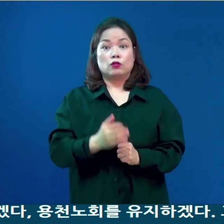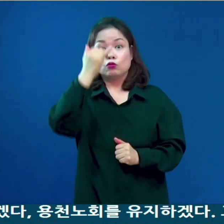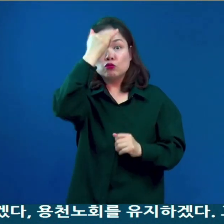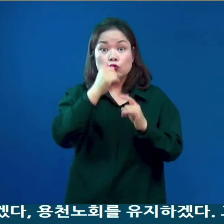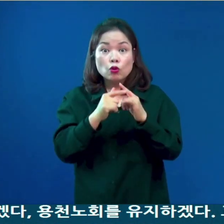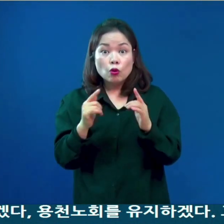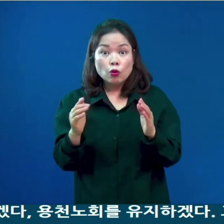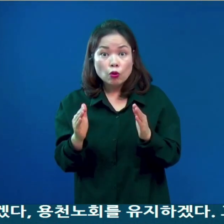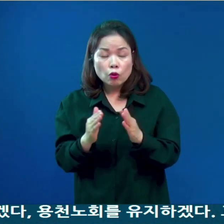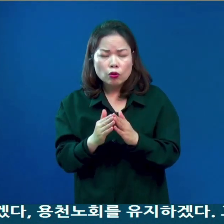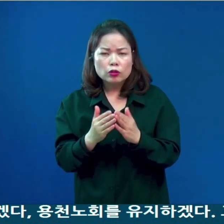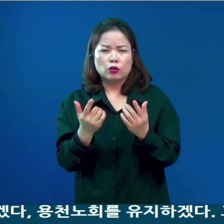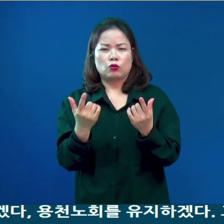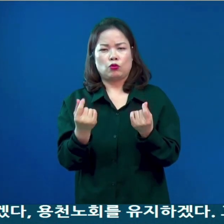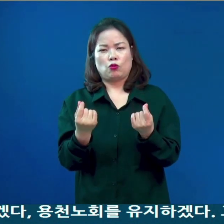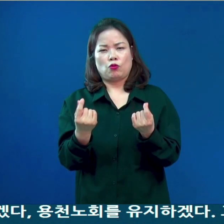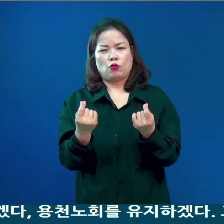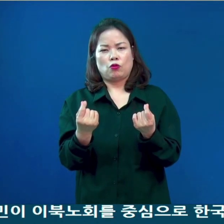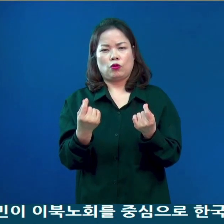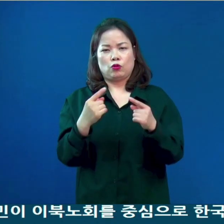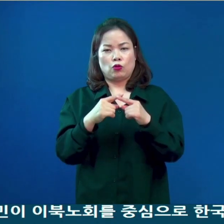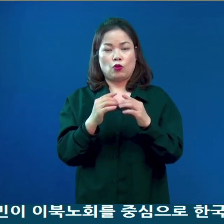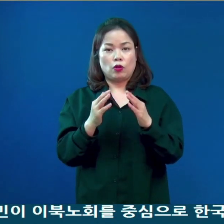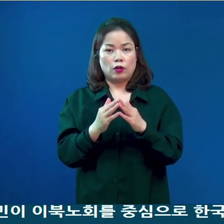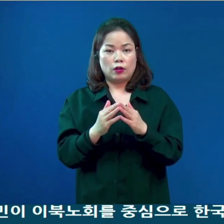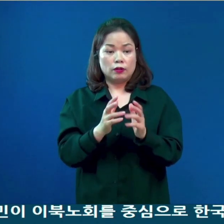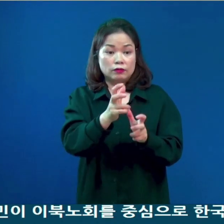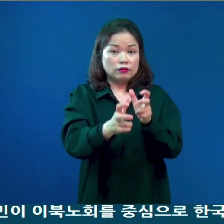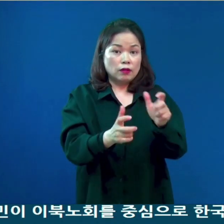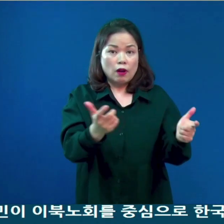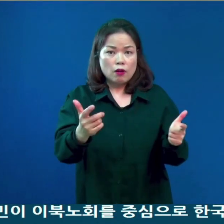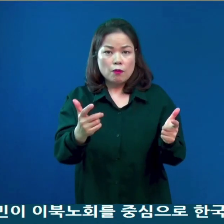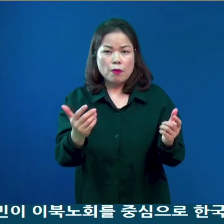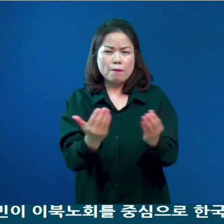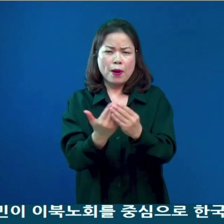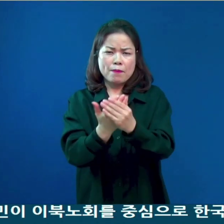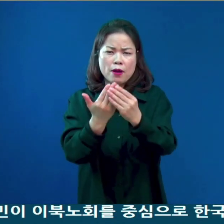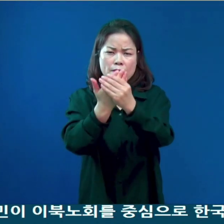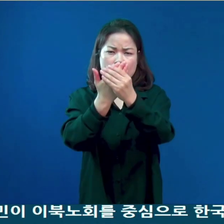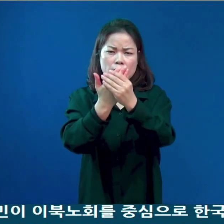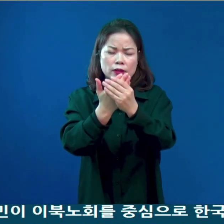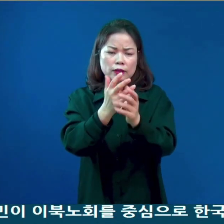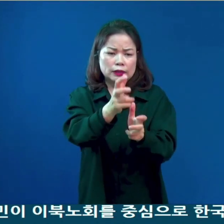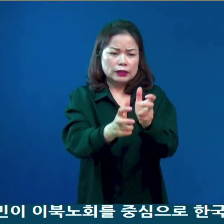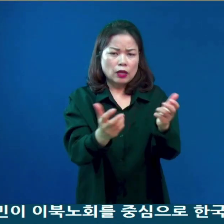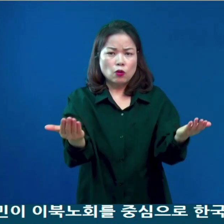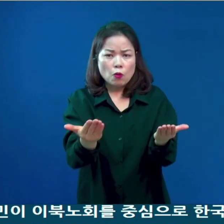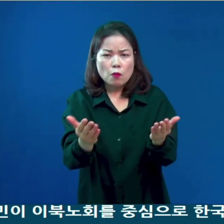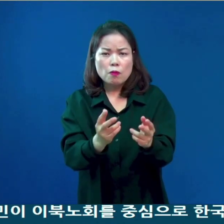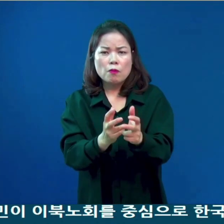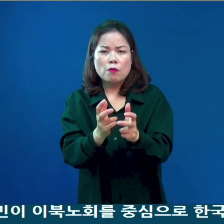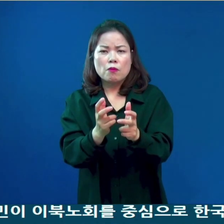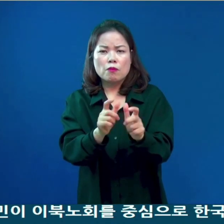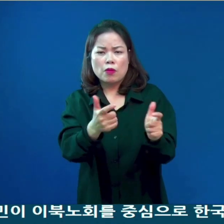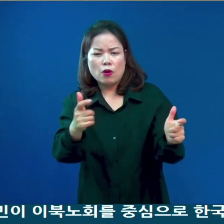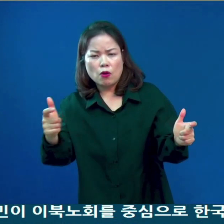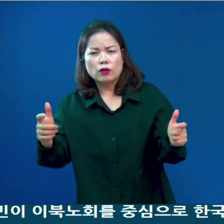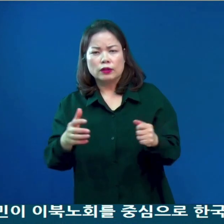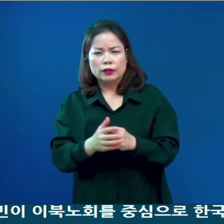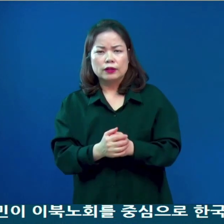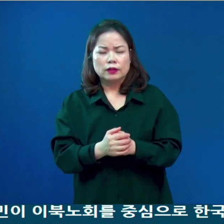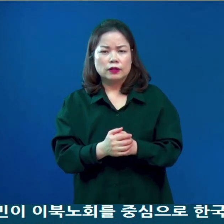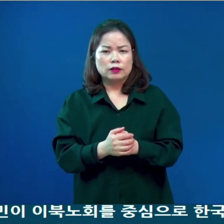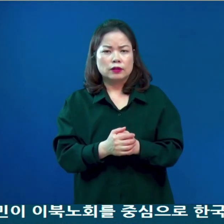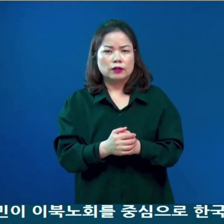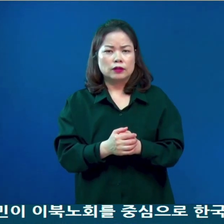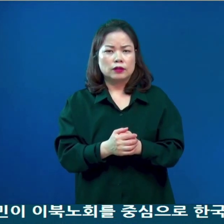충현교회가 바로 그런 교회였던 것이죠. 산업을 일으킵니다. 산업을 일으키는데 오늘 제가 그런 데이터를